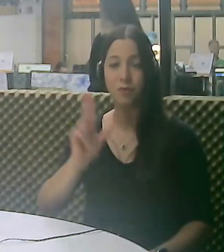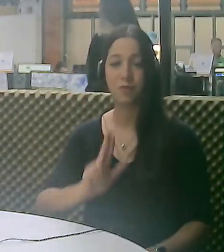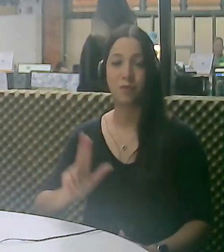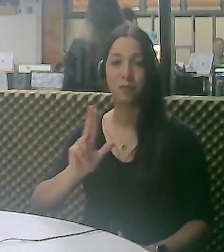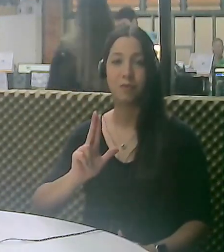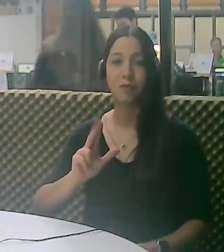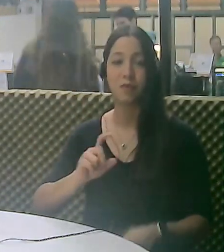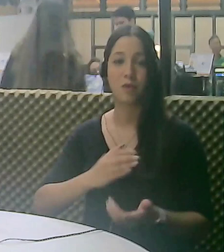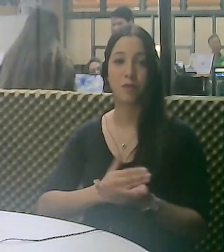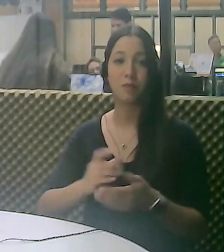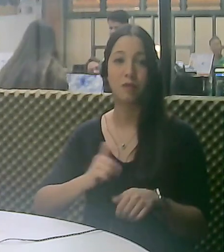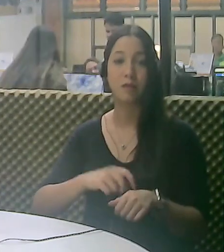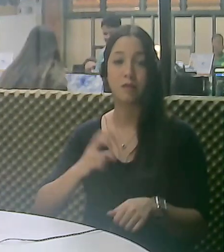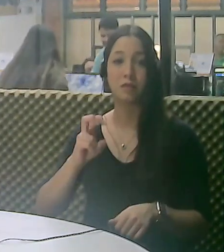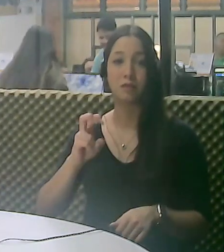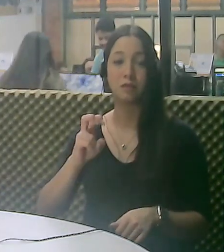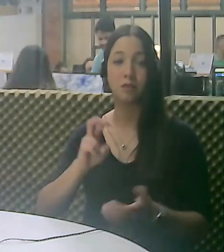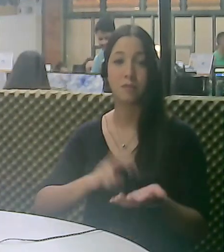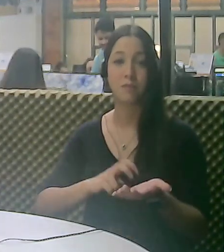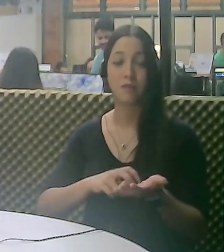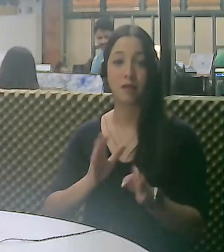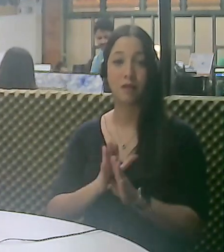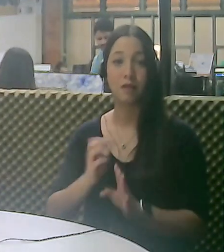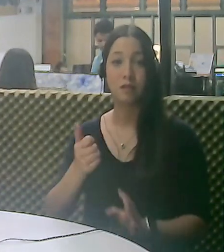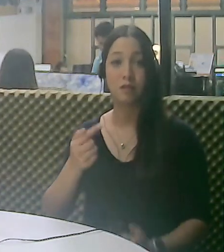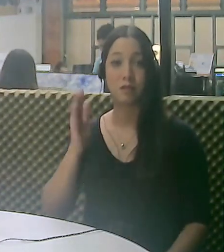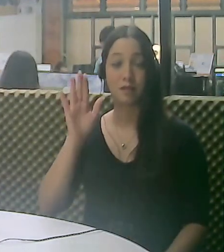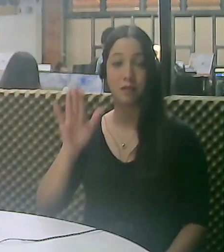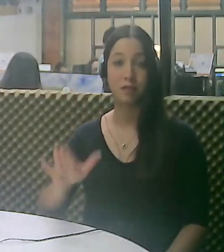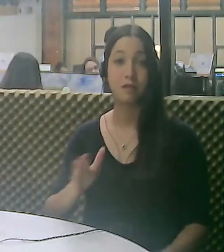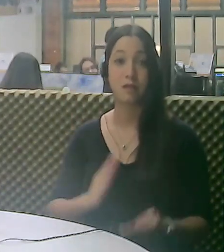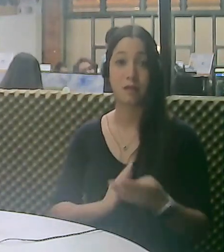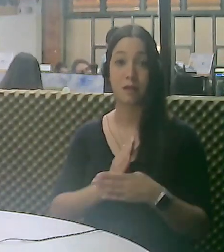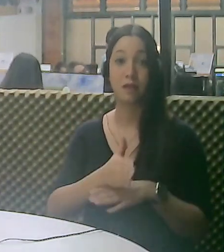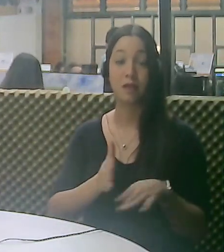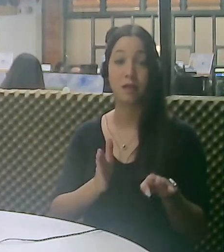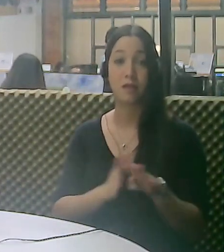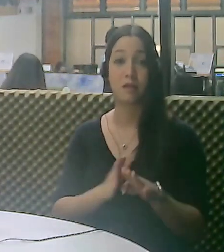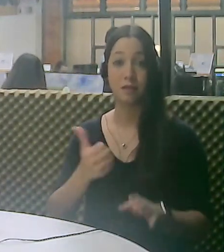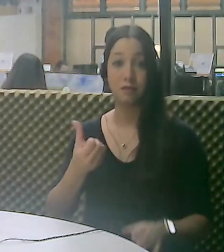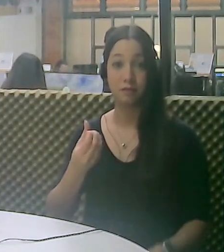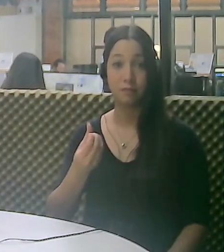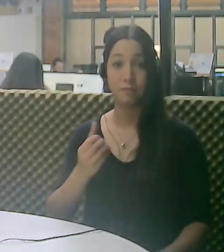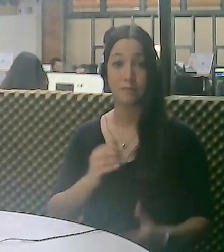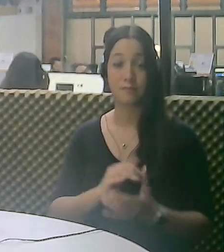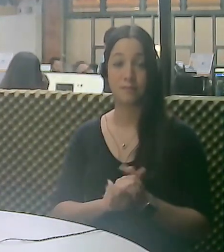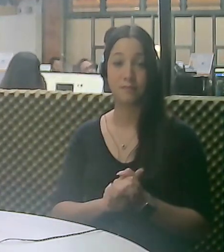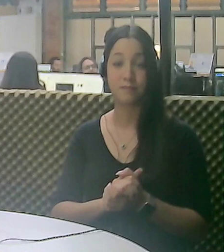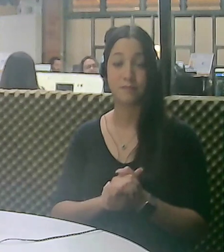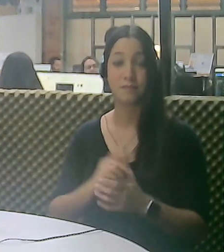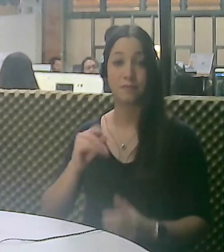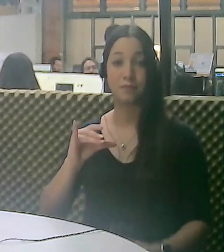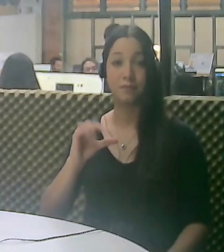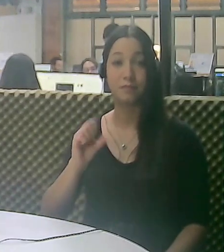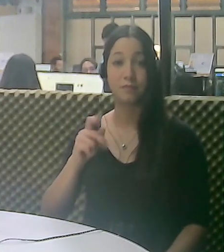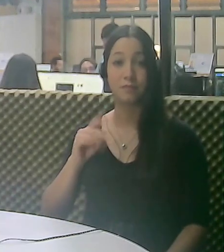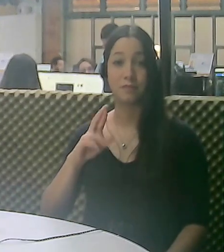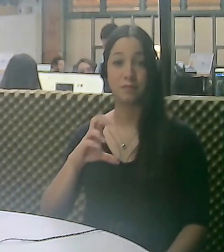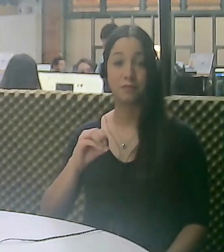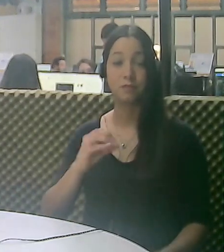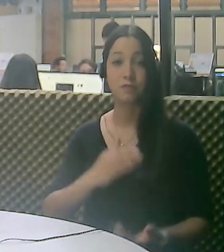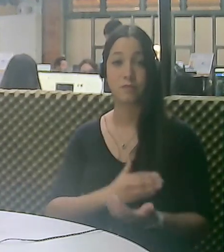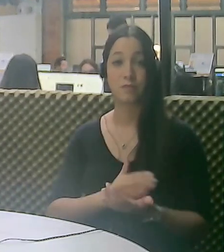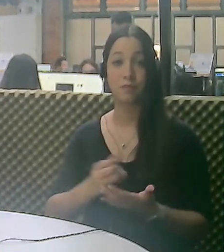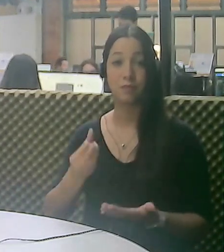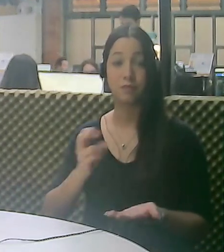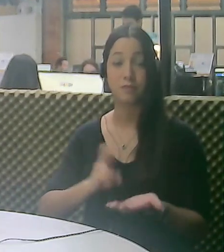manhã até as 5 da tarde. Lembrando que a entrada é permitida até as 4 da tarde. E os poliesportivos funcionam das 6